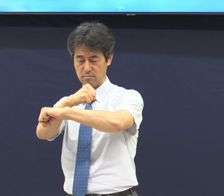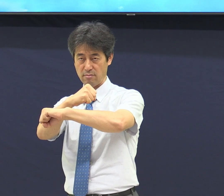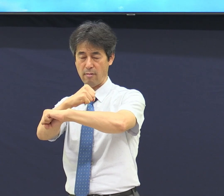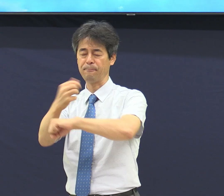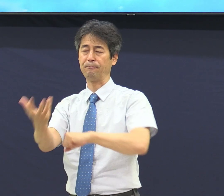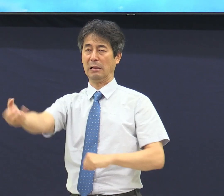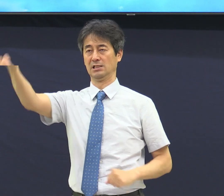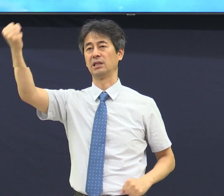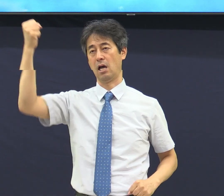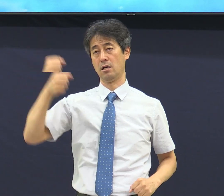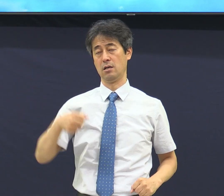멸망하게 된다